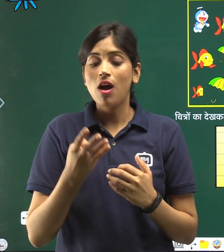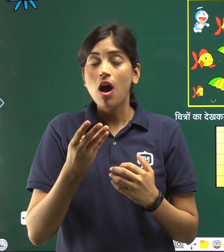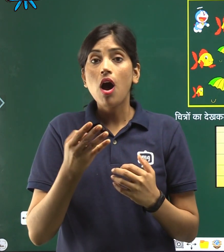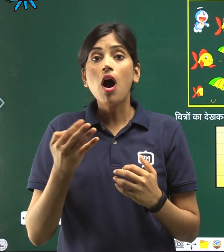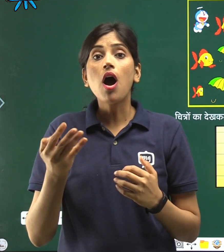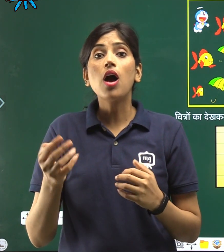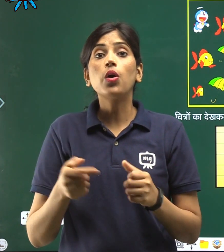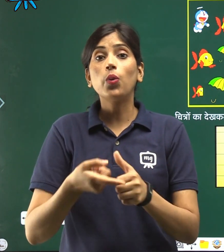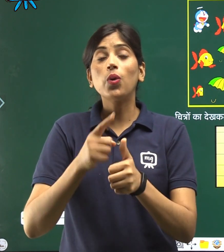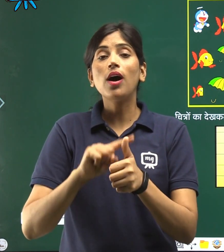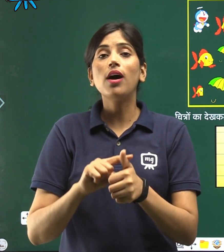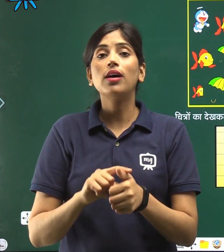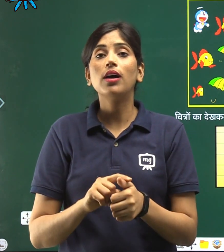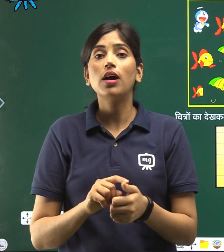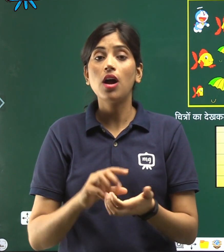आंकड़ों का